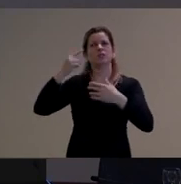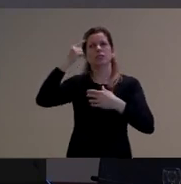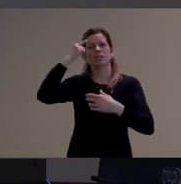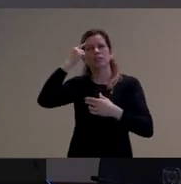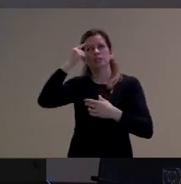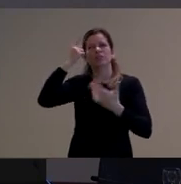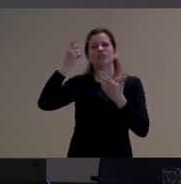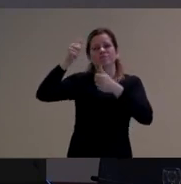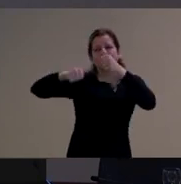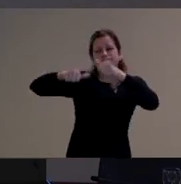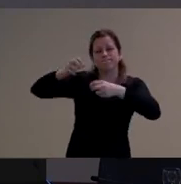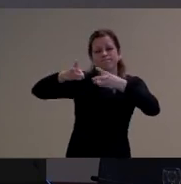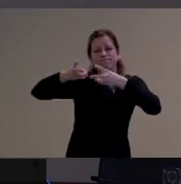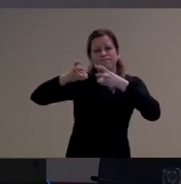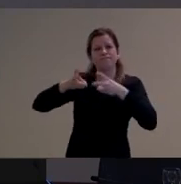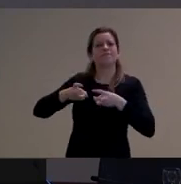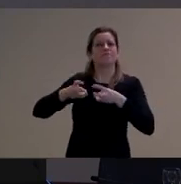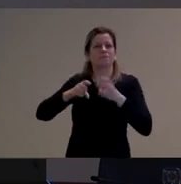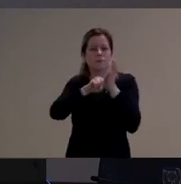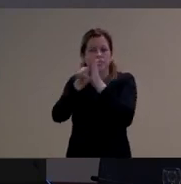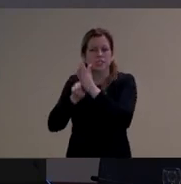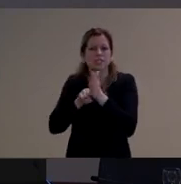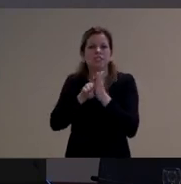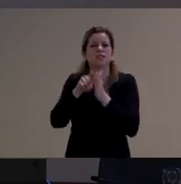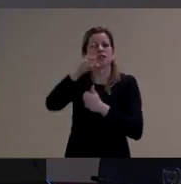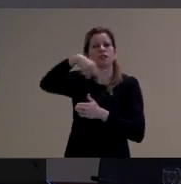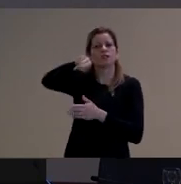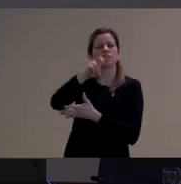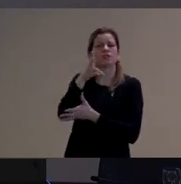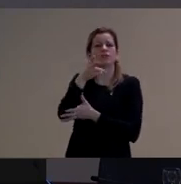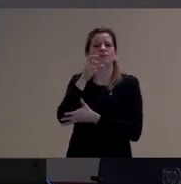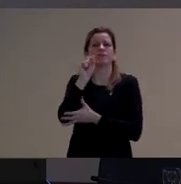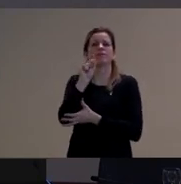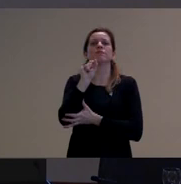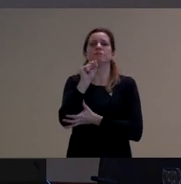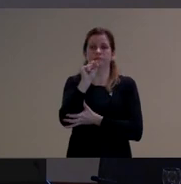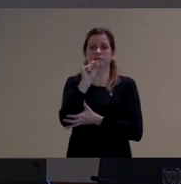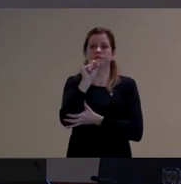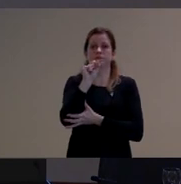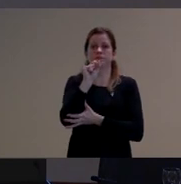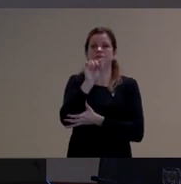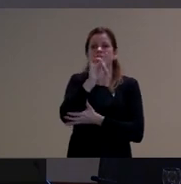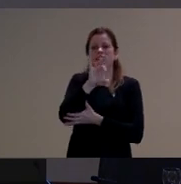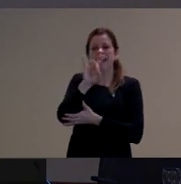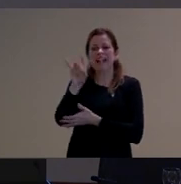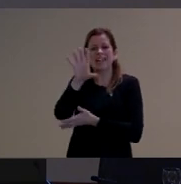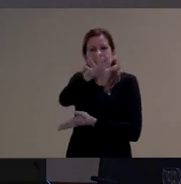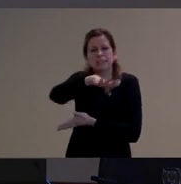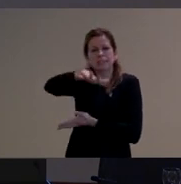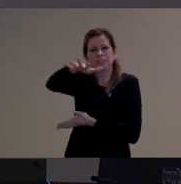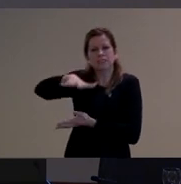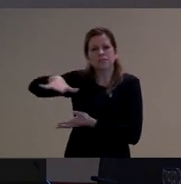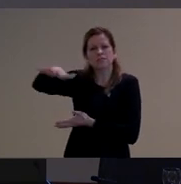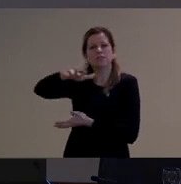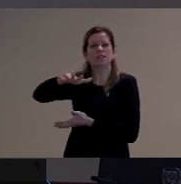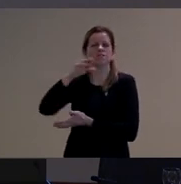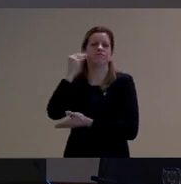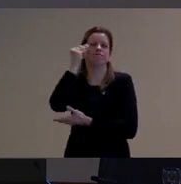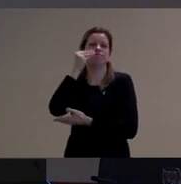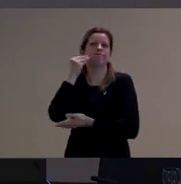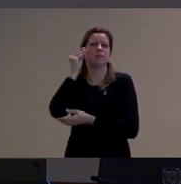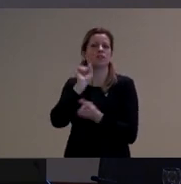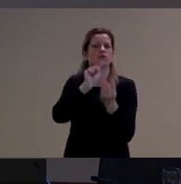nós nos detemos então né para olhar como é que em cada campo de experiência esses objetivos